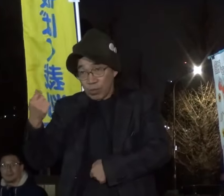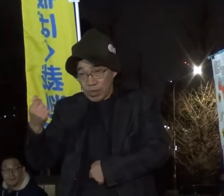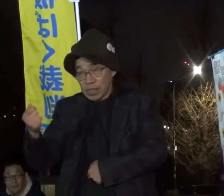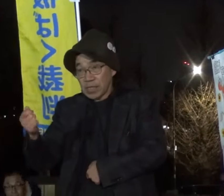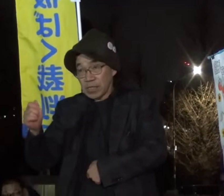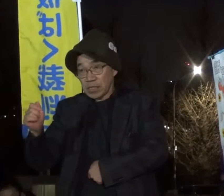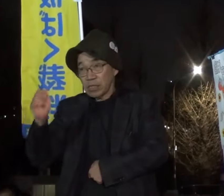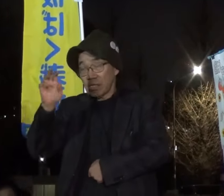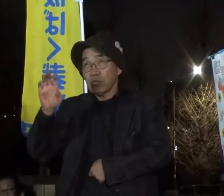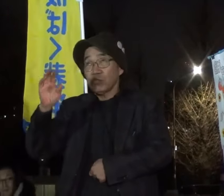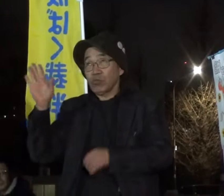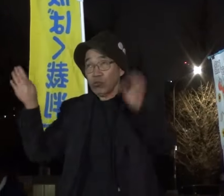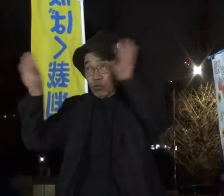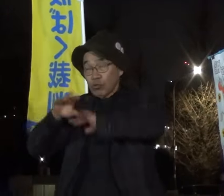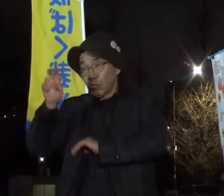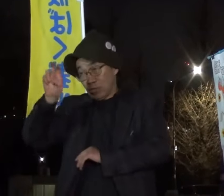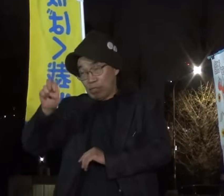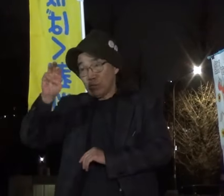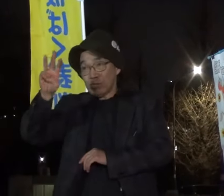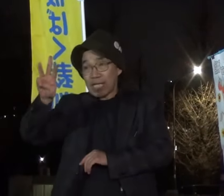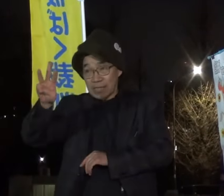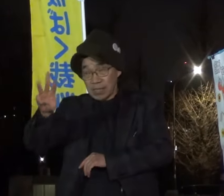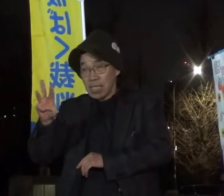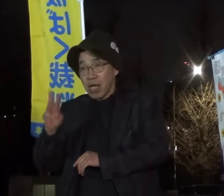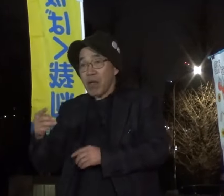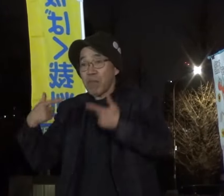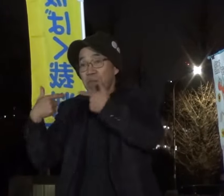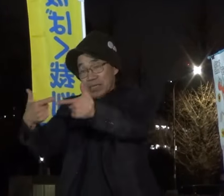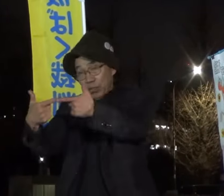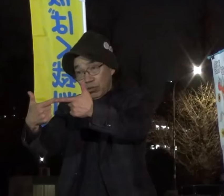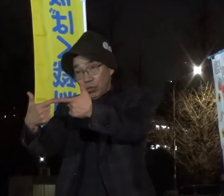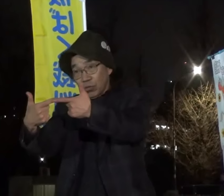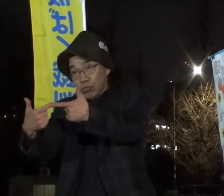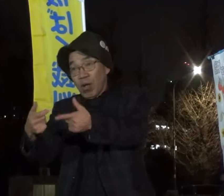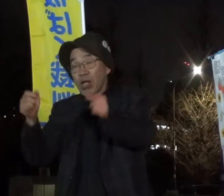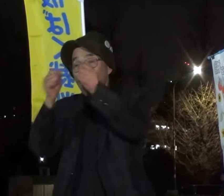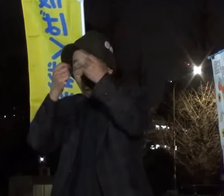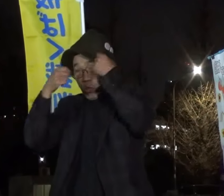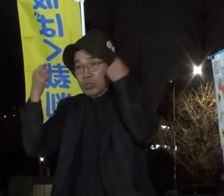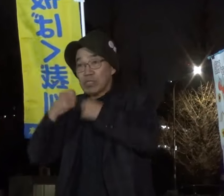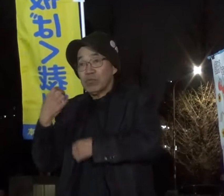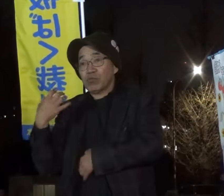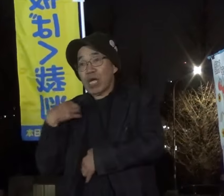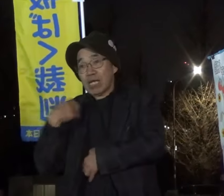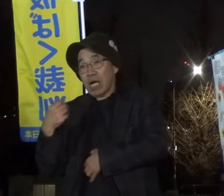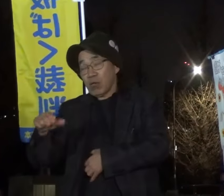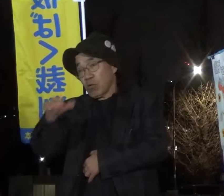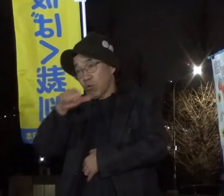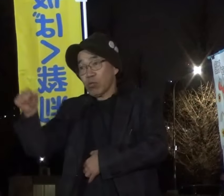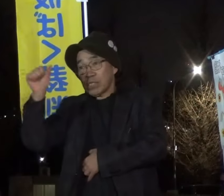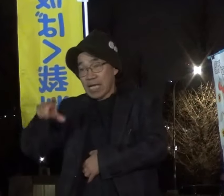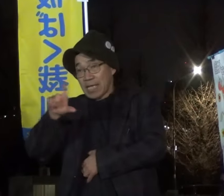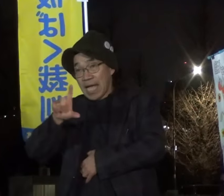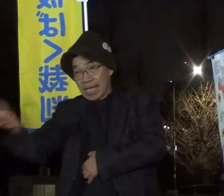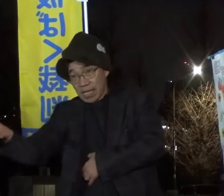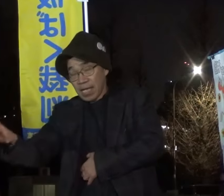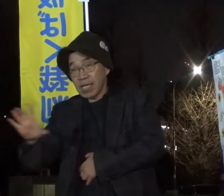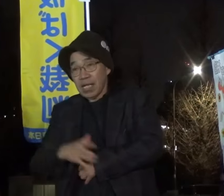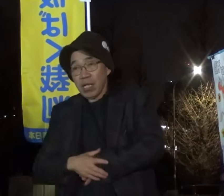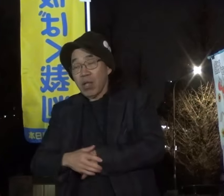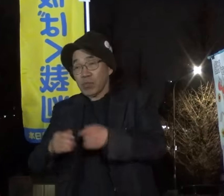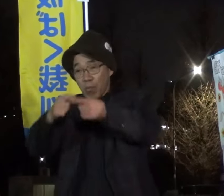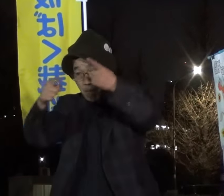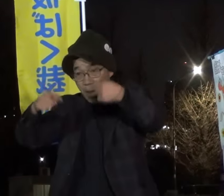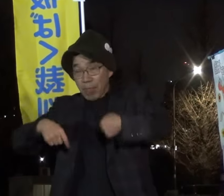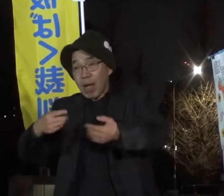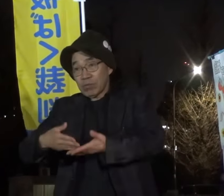23時、バス1台を出します。個人負担は多くて5000円。その案内チラシがたった今できましたので、ぜ